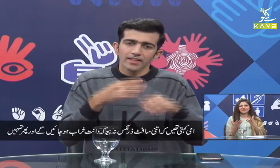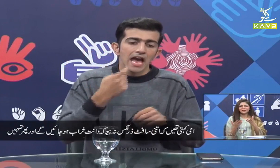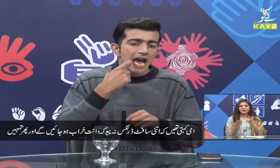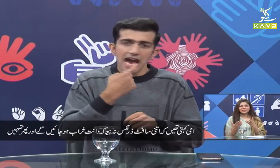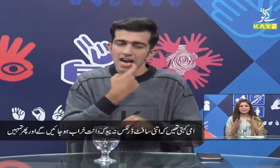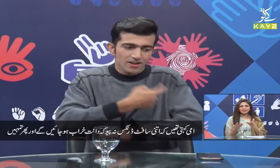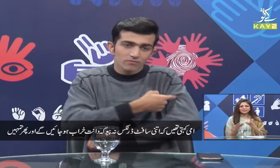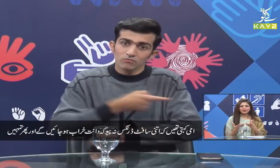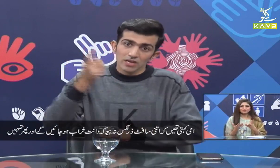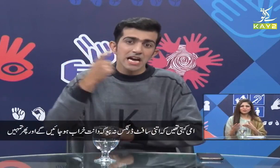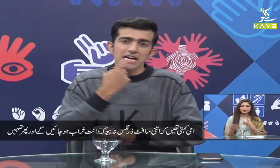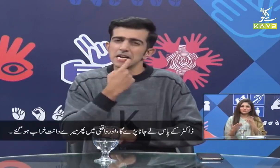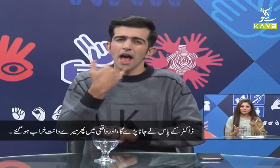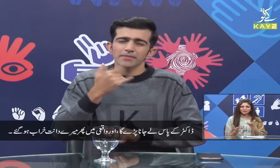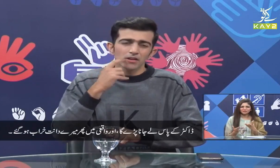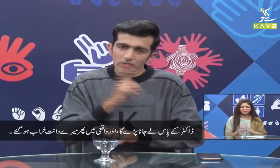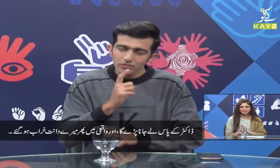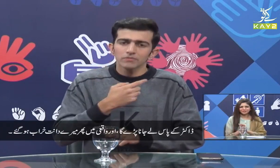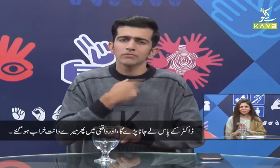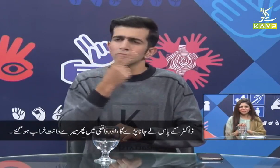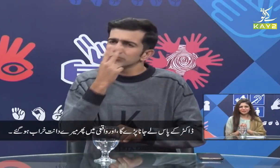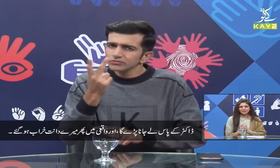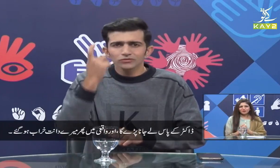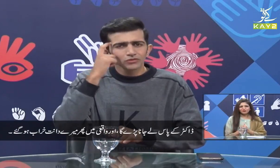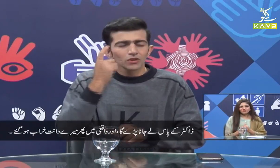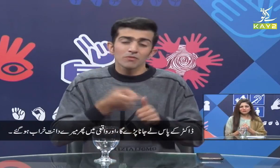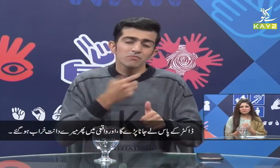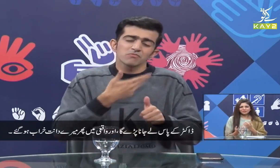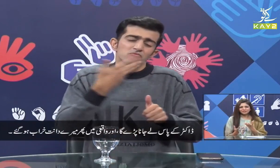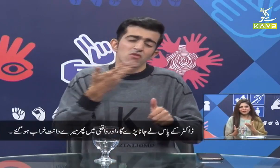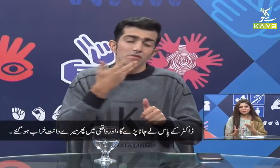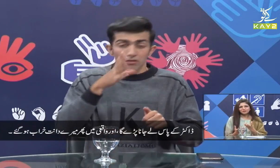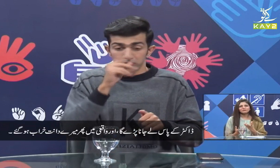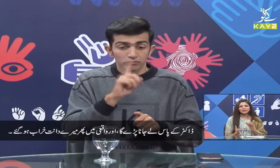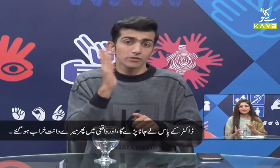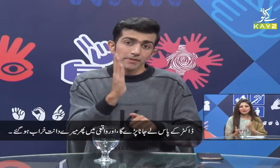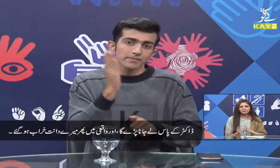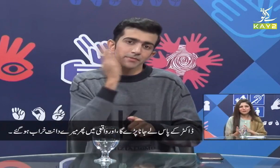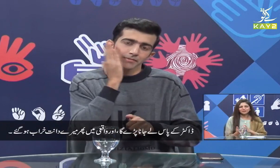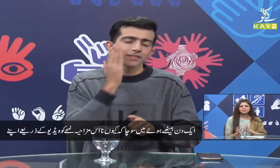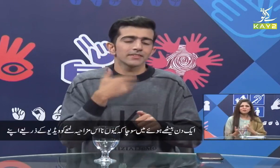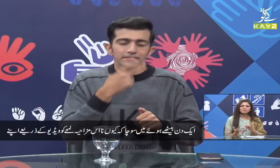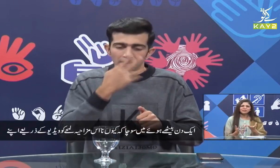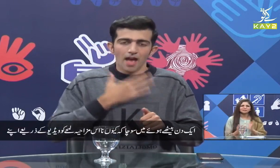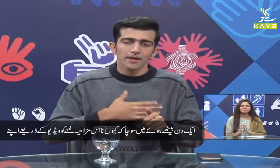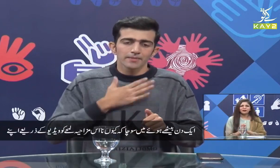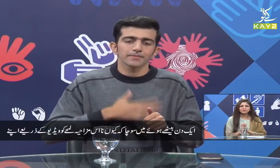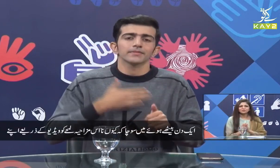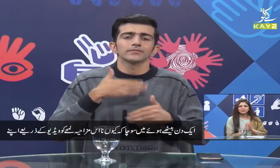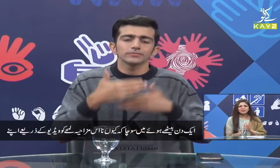करो, दांत ख़राब हो जाएंगे, तुम्हें डॉक्टर के पास लेके जाएंगे। और मेरे दांत जो है वाकई ख़राब हो गए। लेकिन फिर मैंने एक दिन बैठ के सोचा